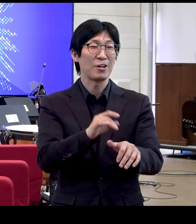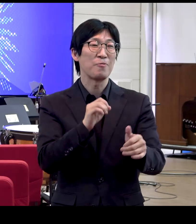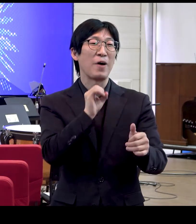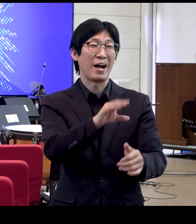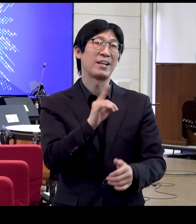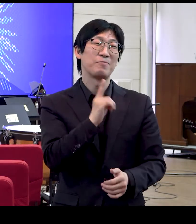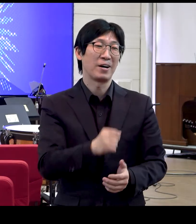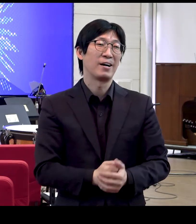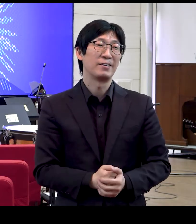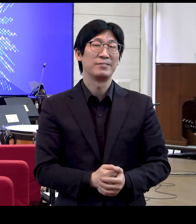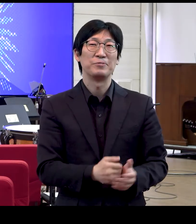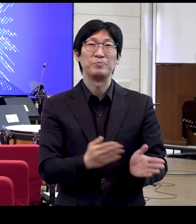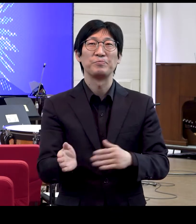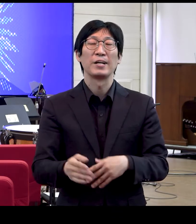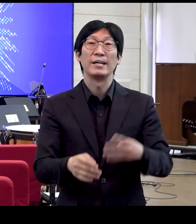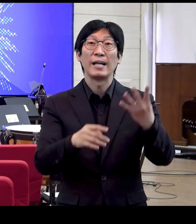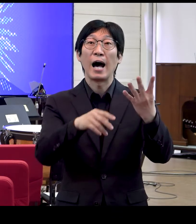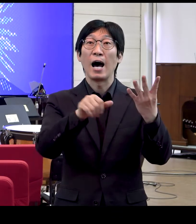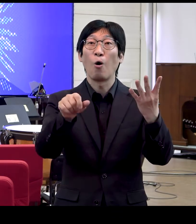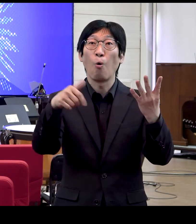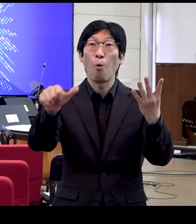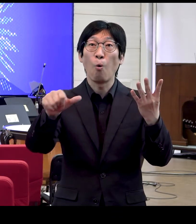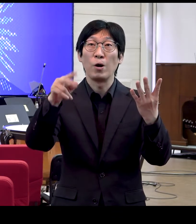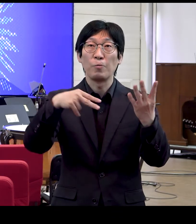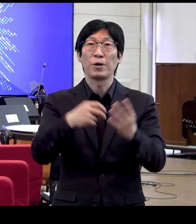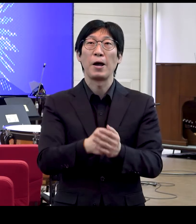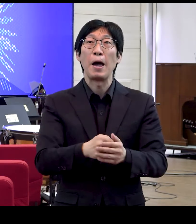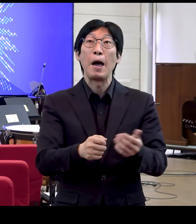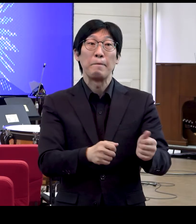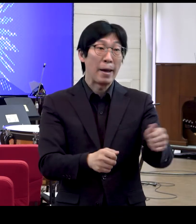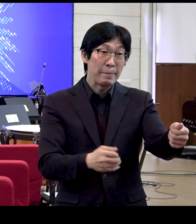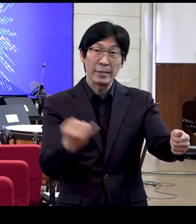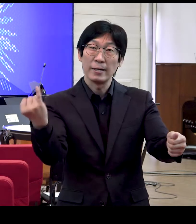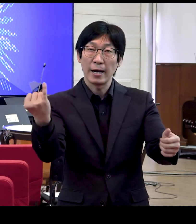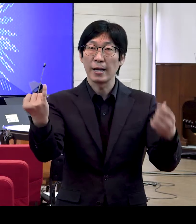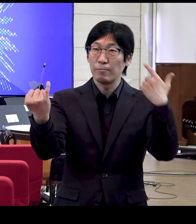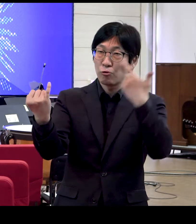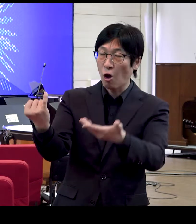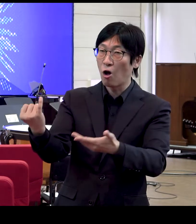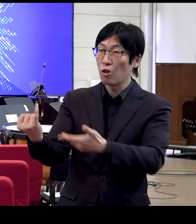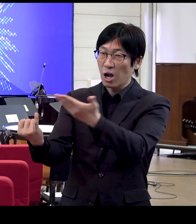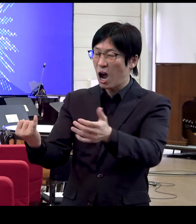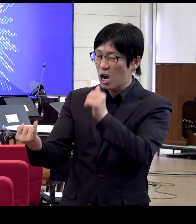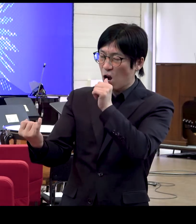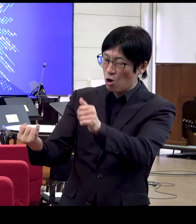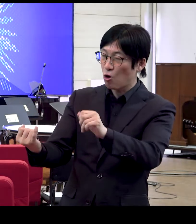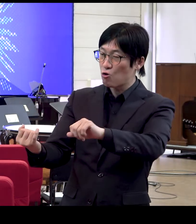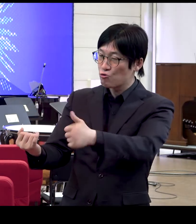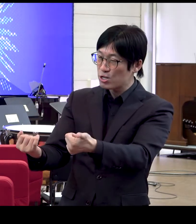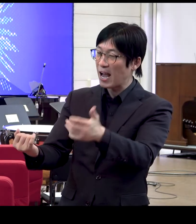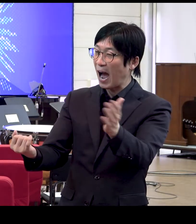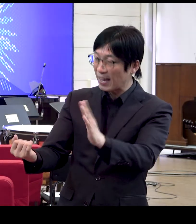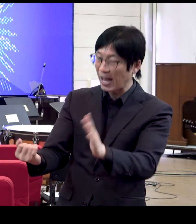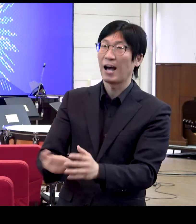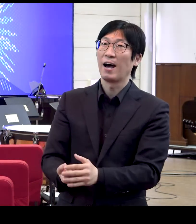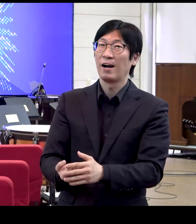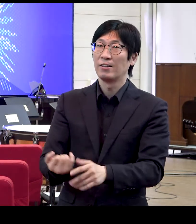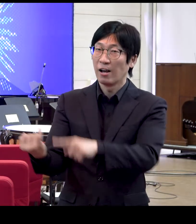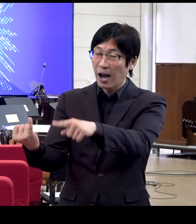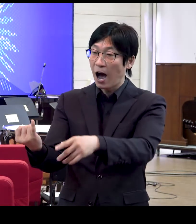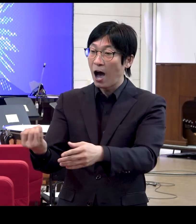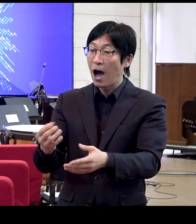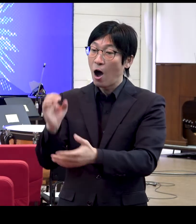우리 4절 5절 말씀을 함께 읽겠습니다. 4절 5절 같이 읽습니다. 뱀이 여자에게 이르되 너희가 결코 죽지